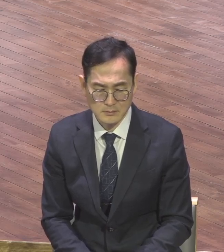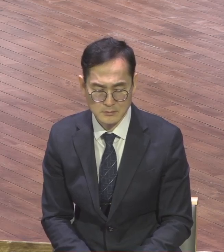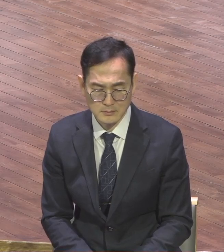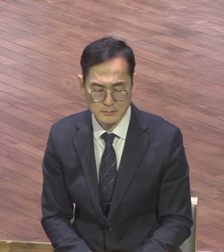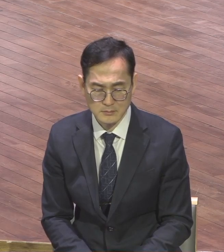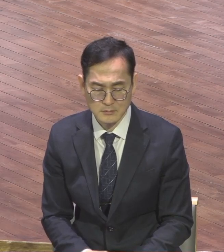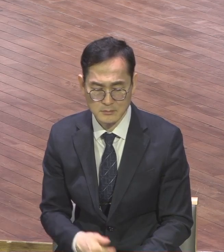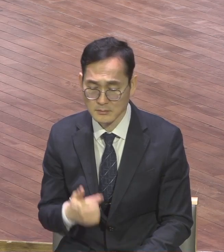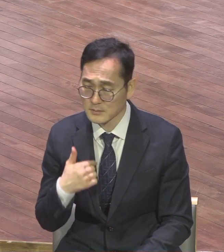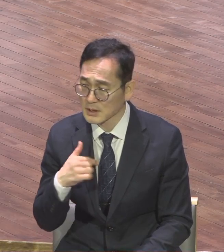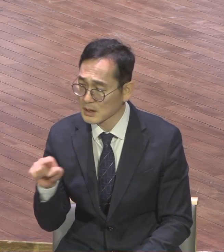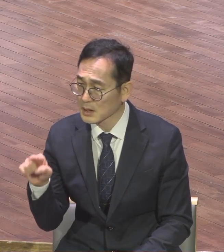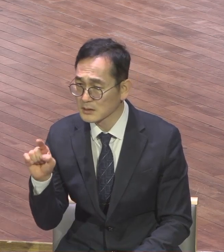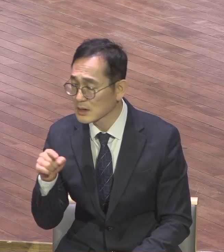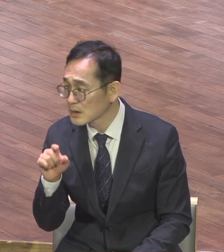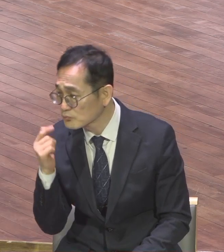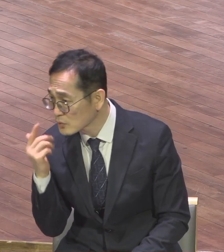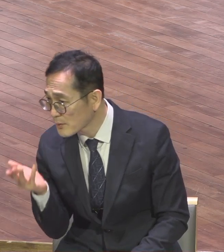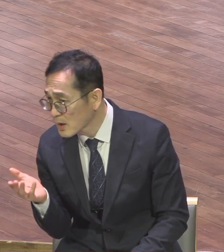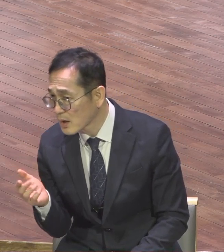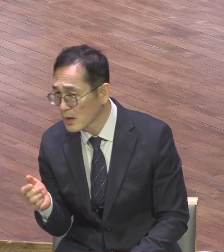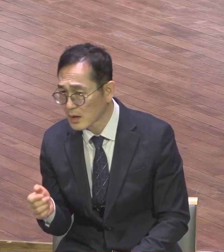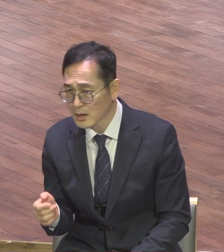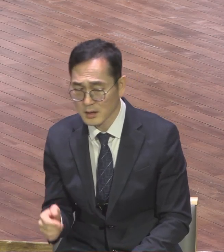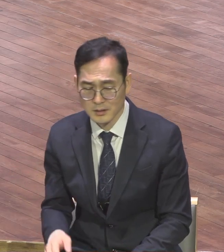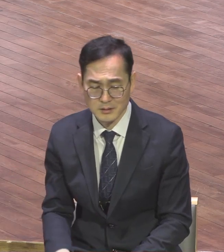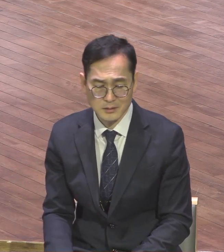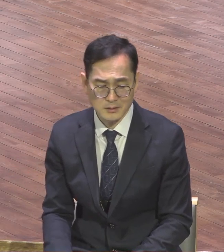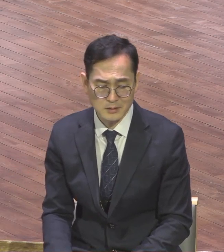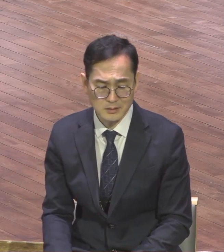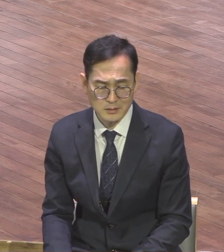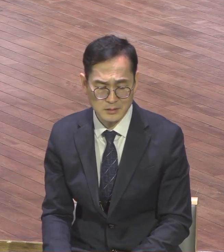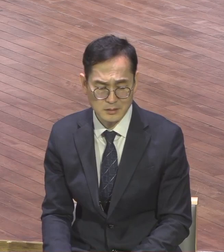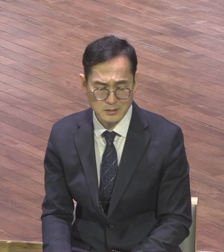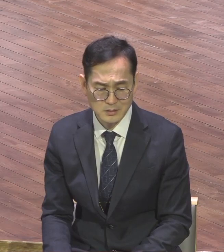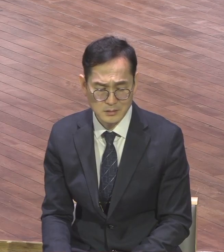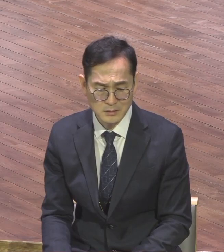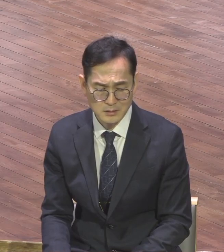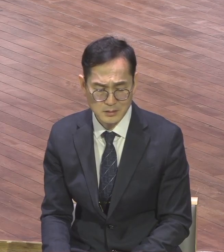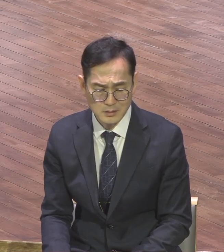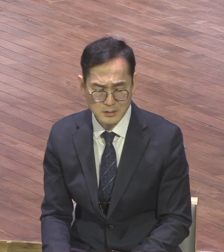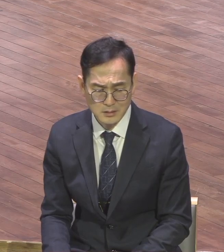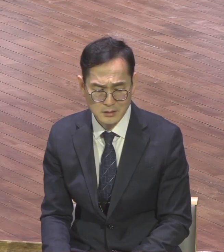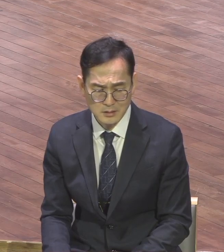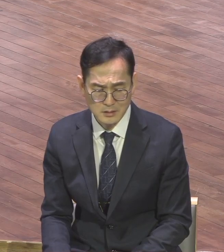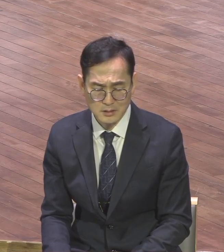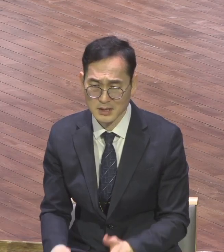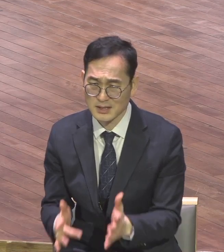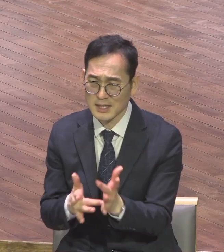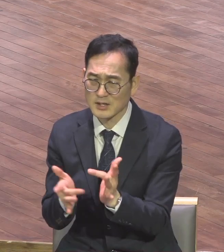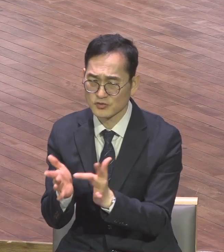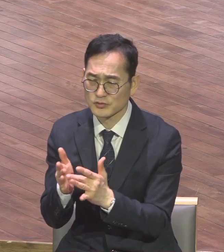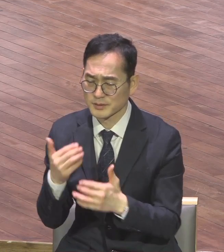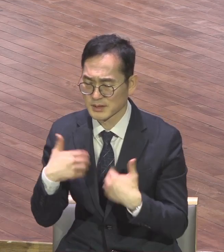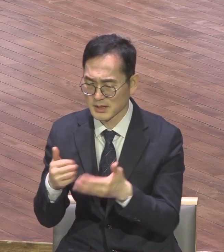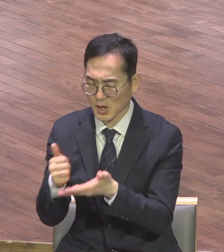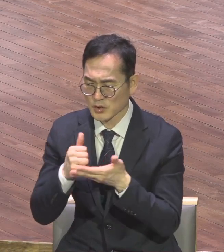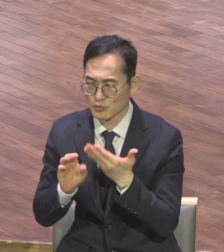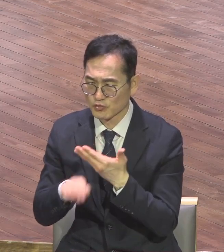잘 다니나? 아니 그 무당들이 당하는 그 끝나고 나서 예수 영접하러 뒤에 오는 그 저 막 귀신이 나타나고